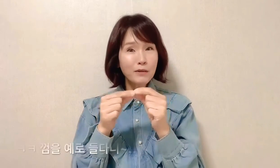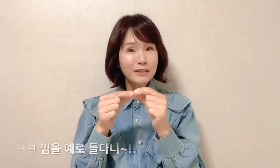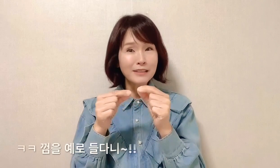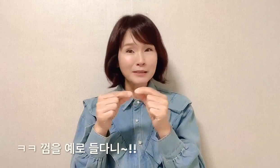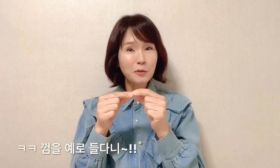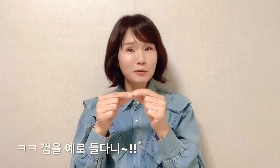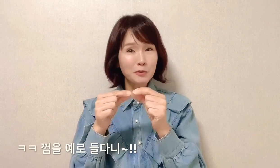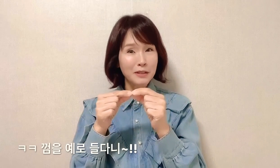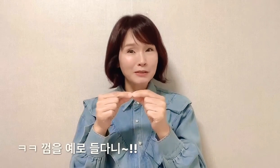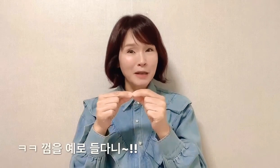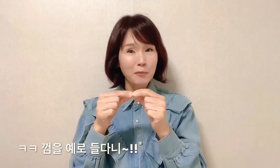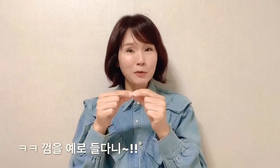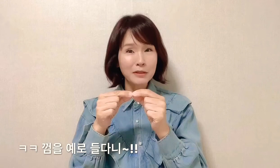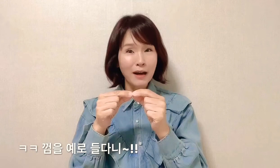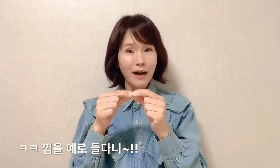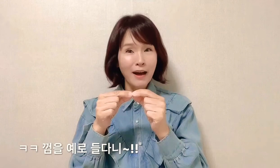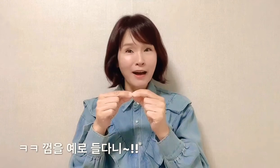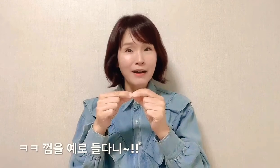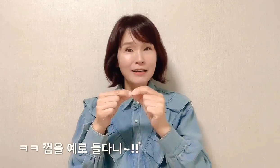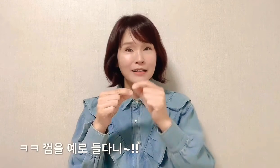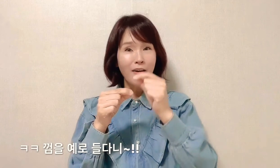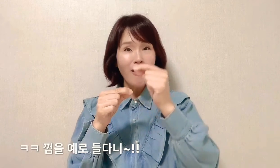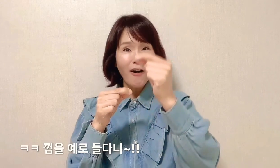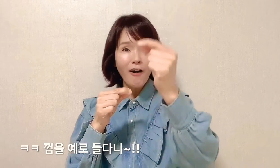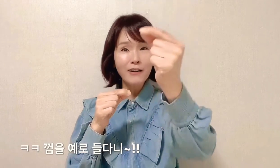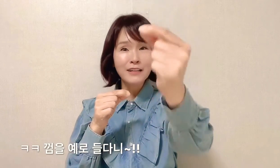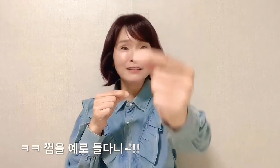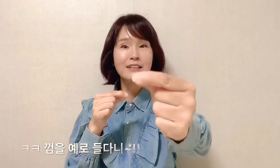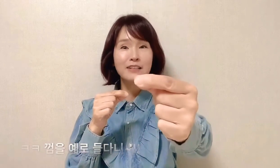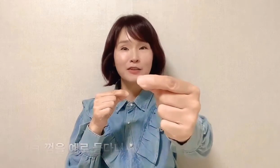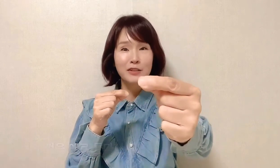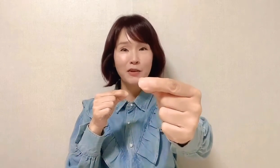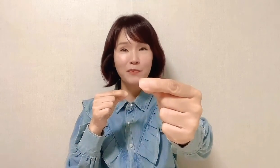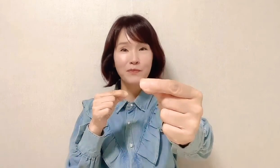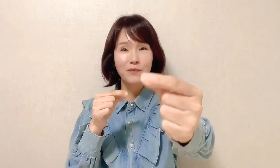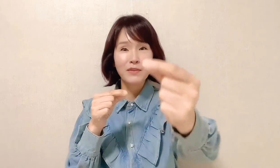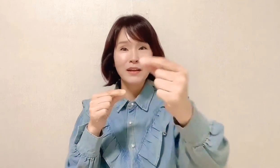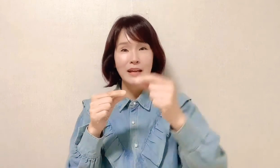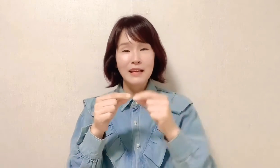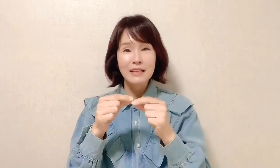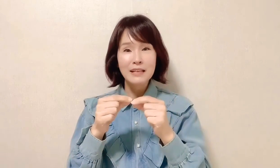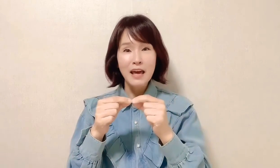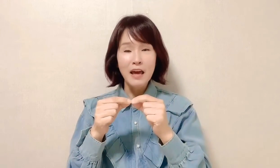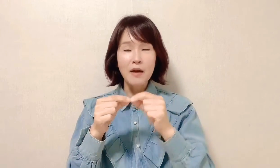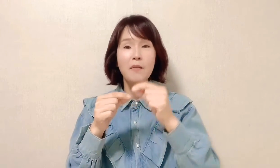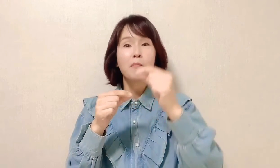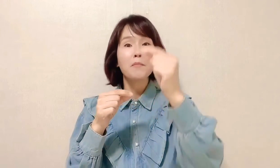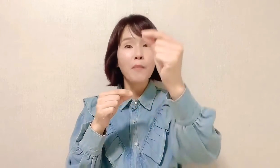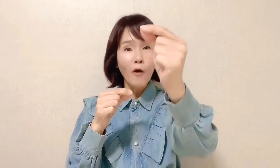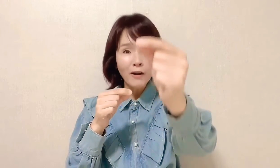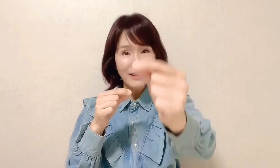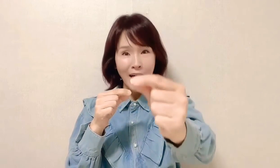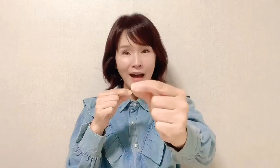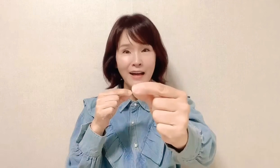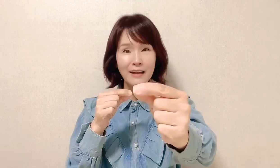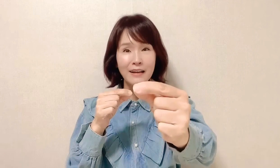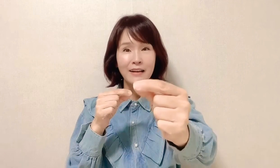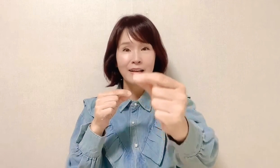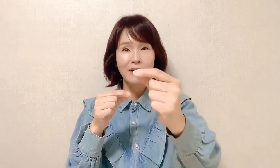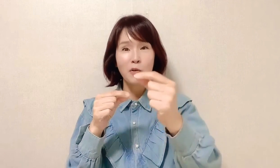껌을 손으로 이렇게 잡고 있다가 이렇게 늘리는 것처럼 이게 멀다